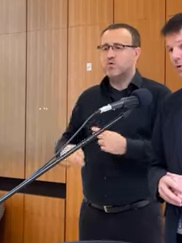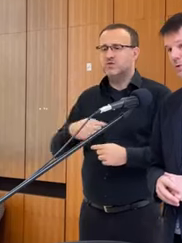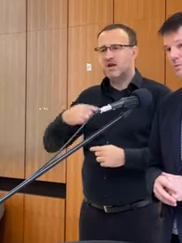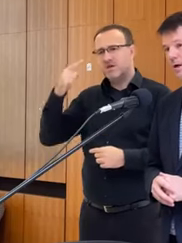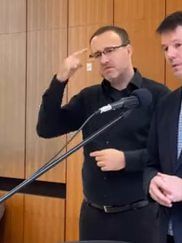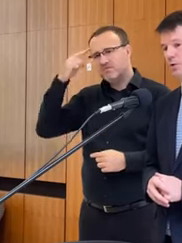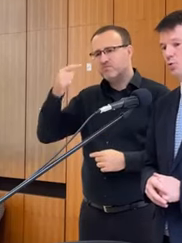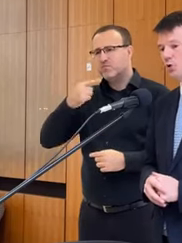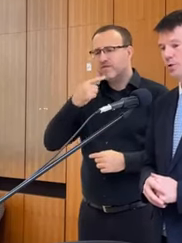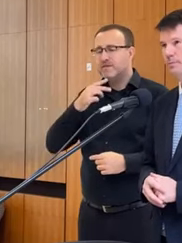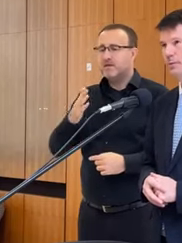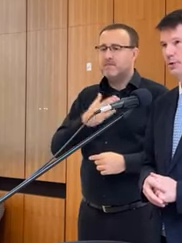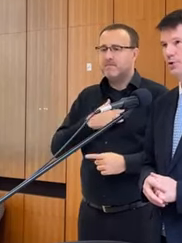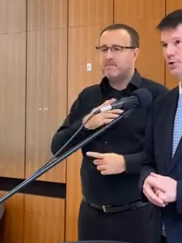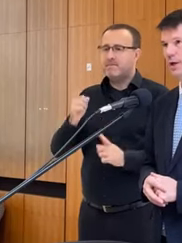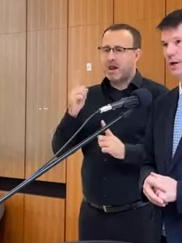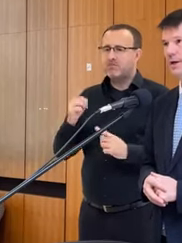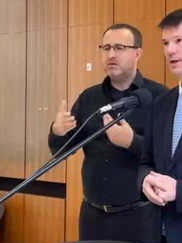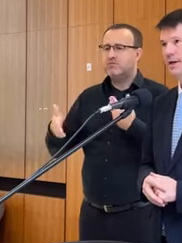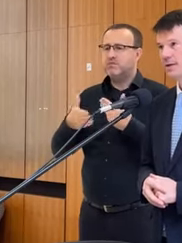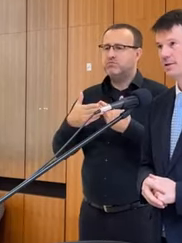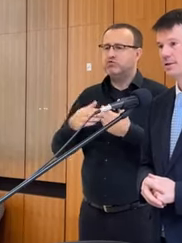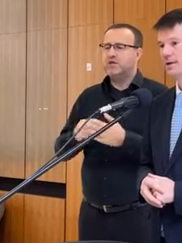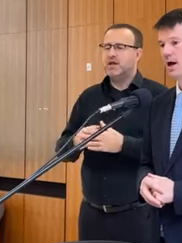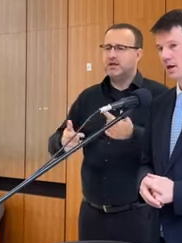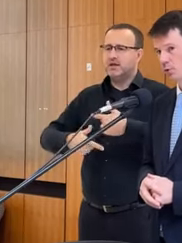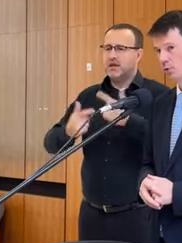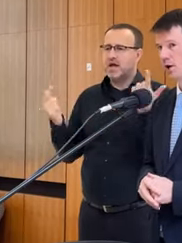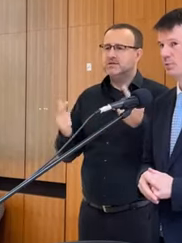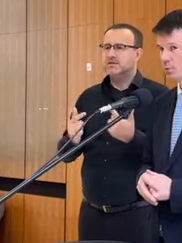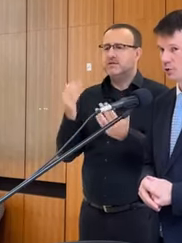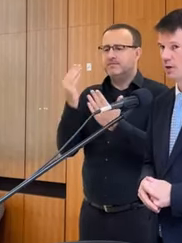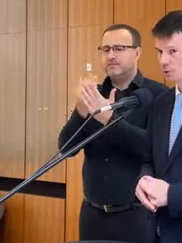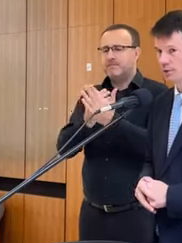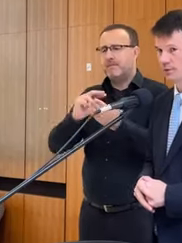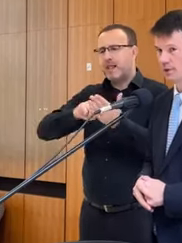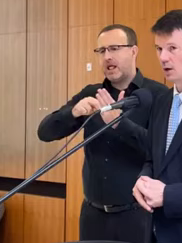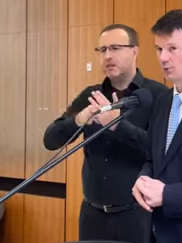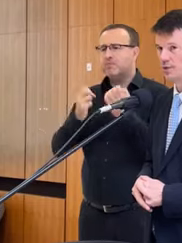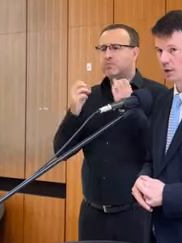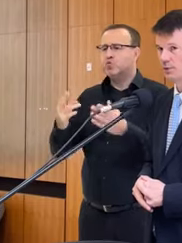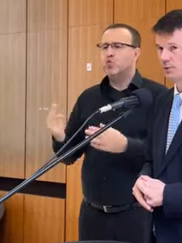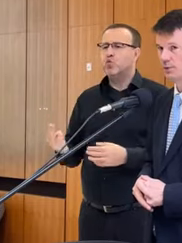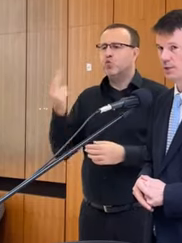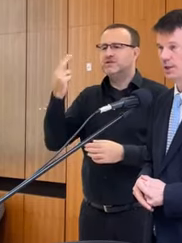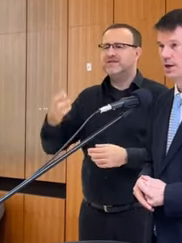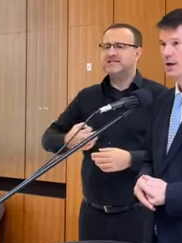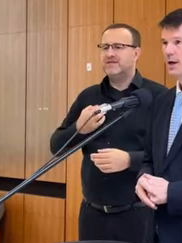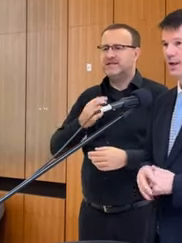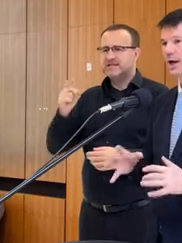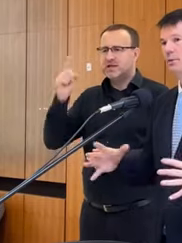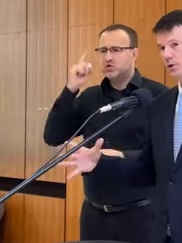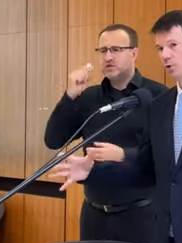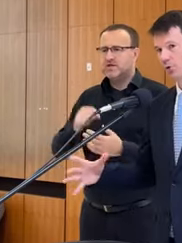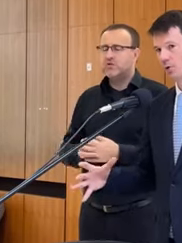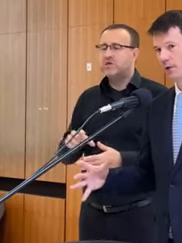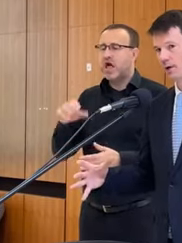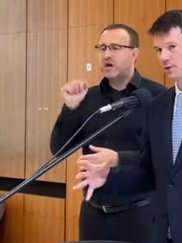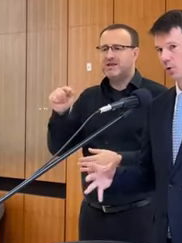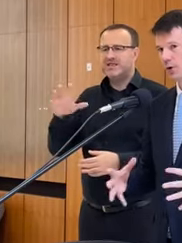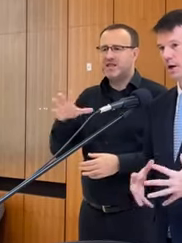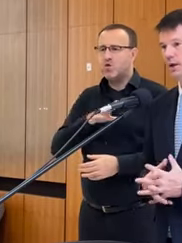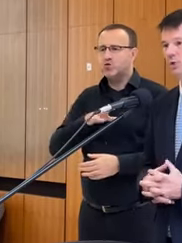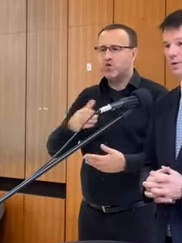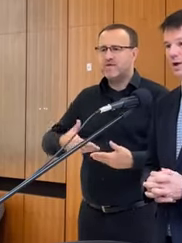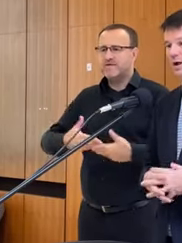trúfam povedať, že by sme mali mať už približne jasný harmonogram spúšťania ústavnej zdravotnej starostlivosti, tak aby to neohrozilo